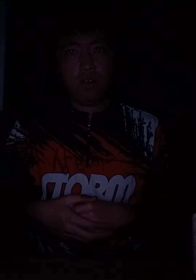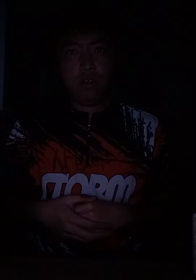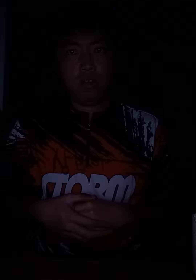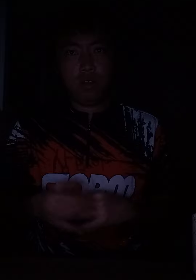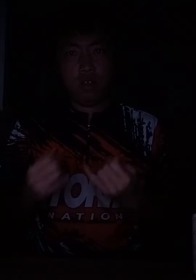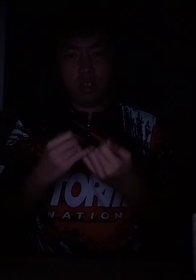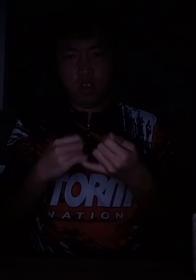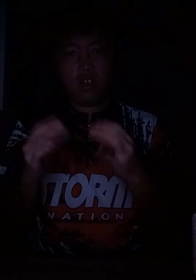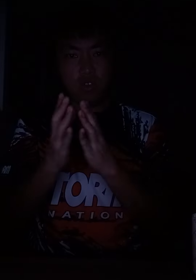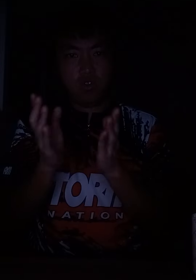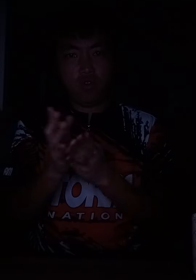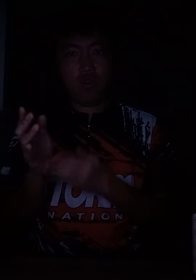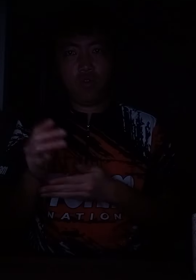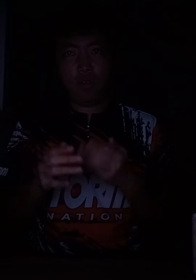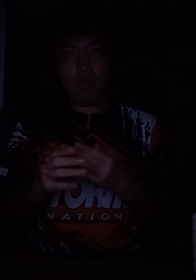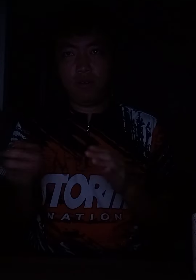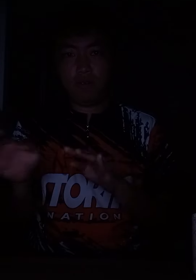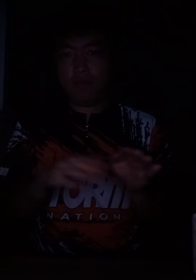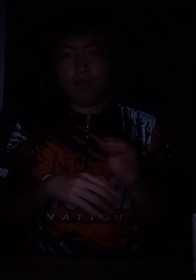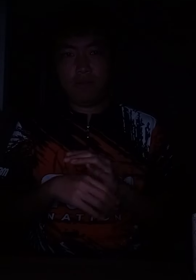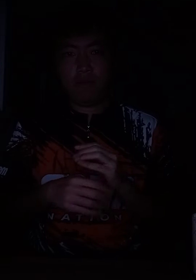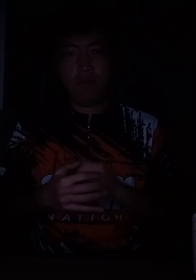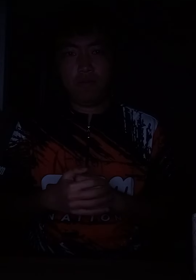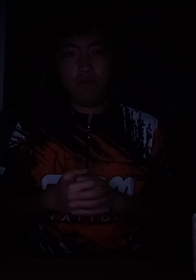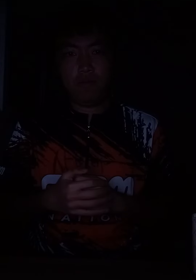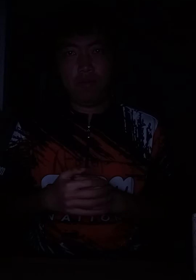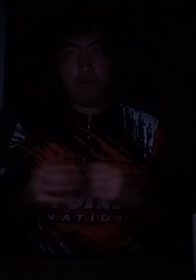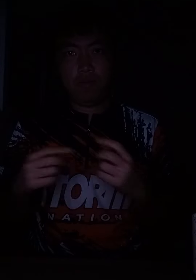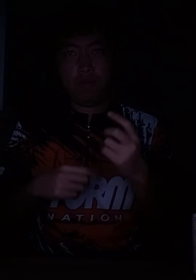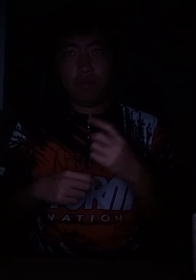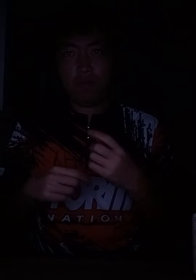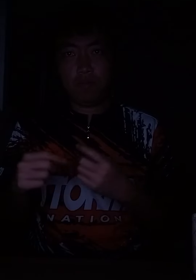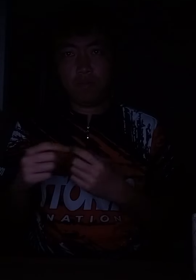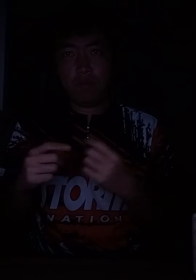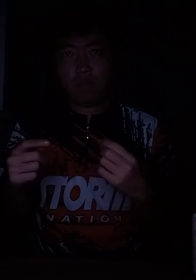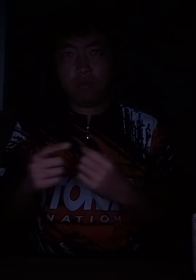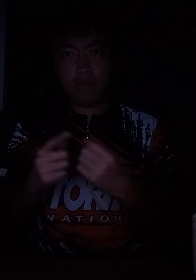지켜서 안전하고 즐거운 물놀이 해야겠죠. 그렇다고 이 사람 너무 없는 곳을 혼자